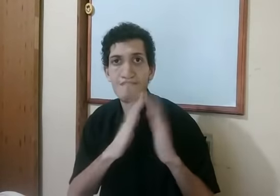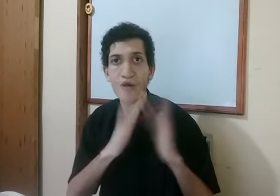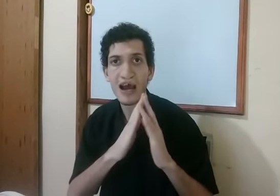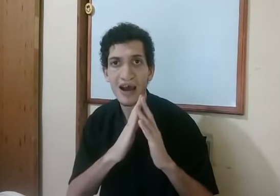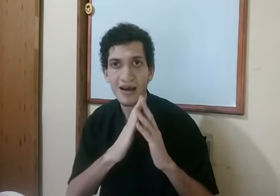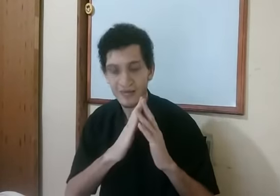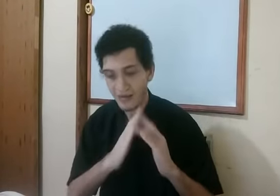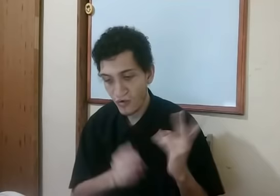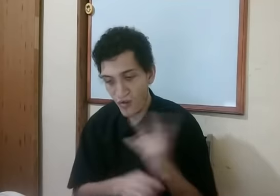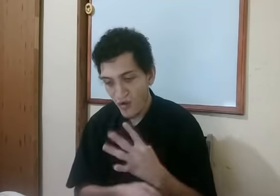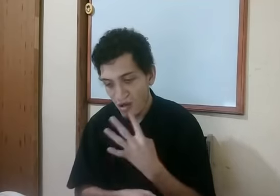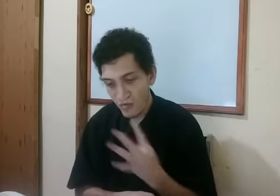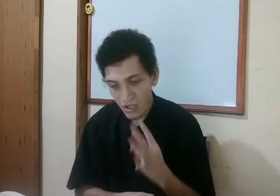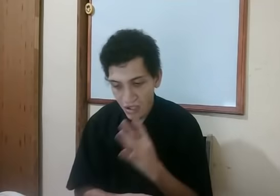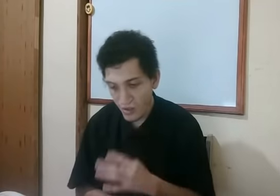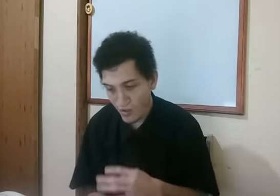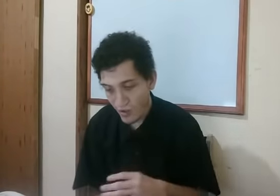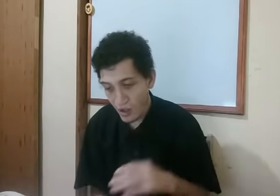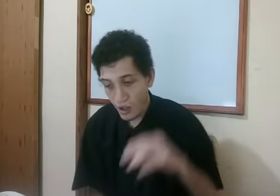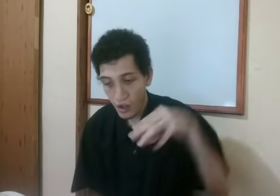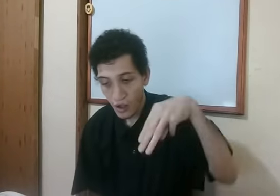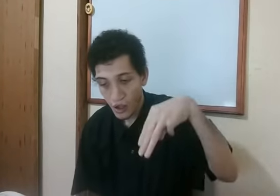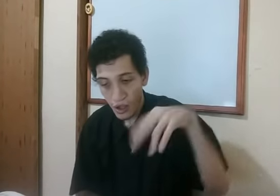Morar. Os dois reconhecidos.